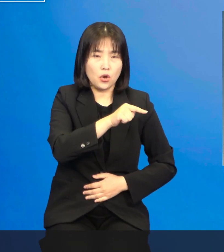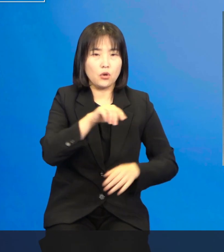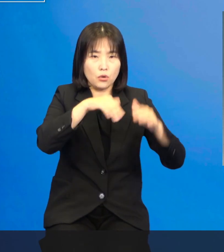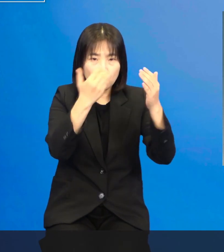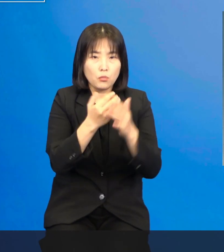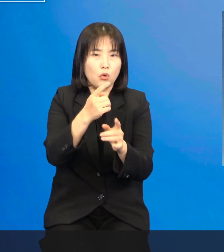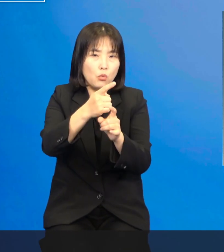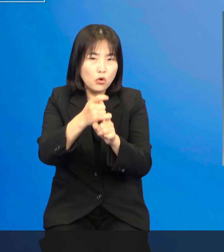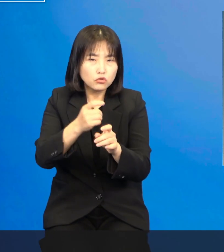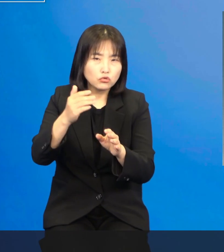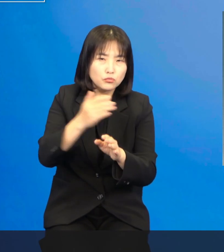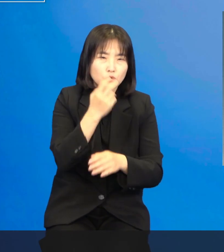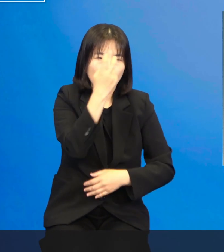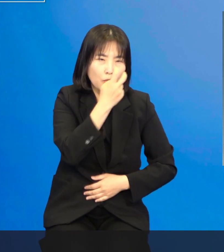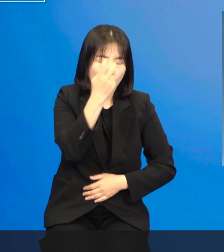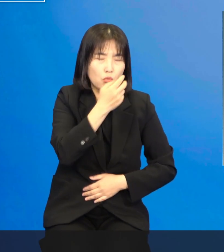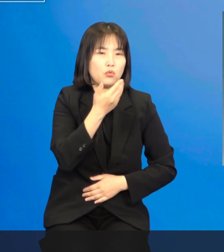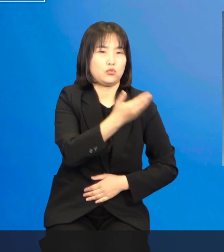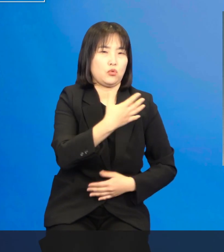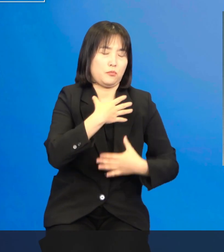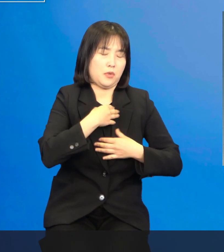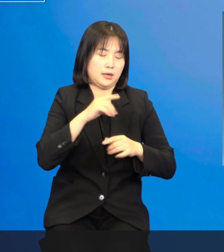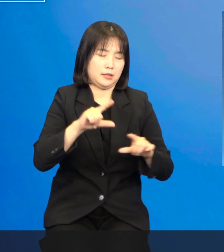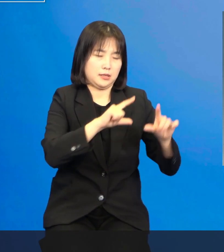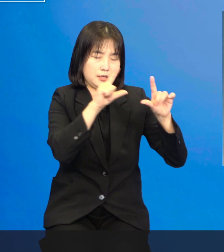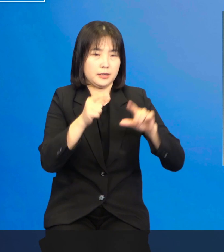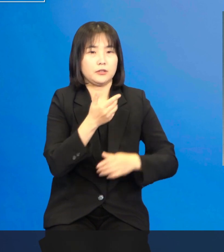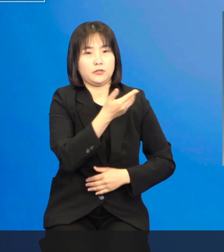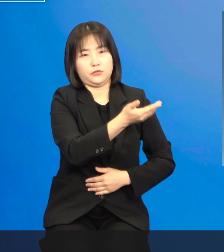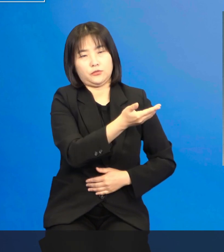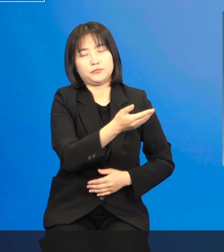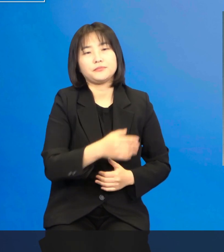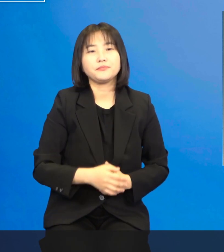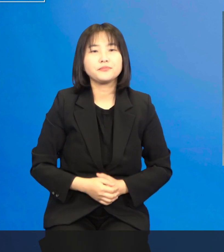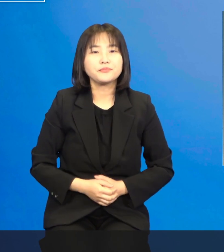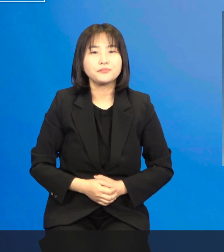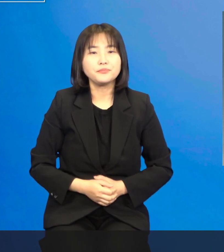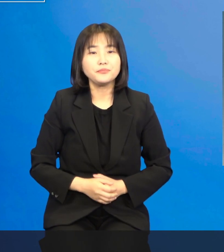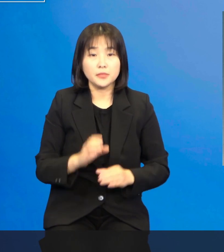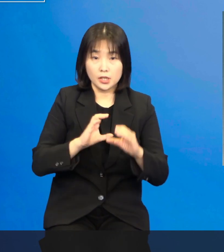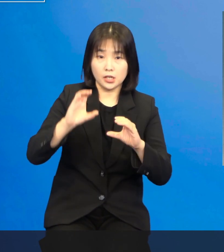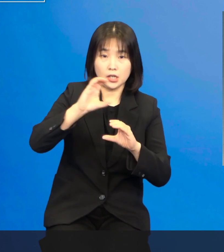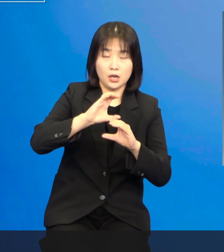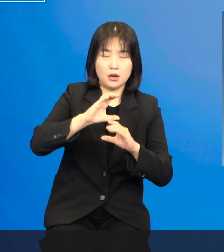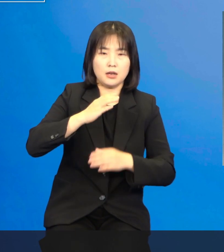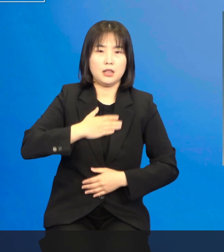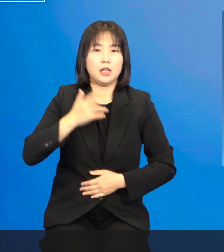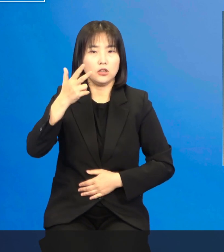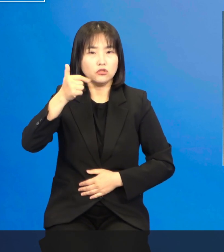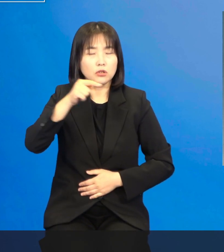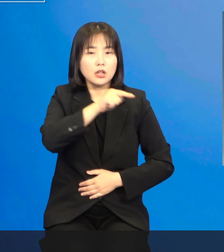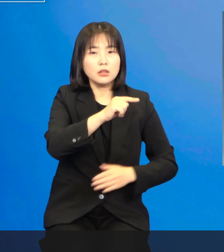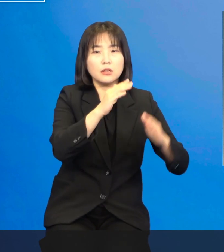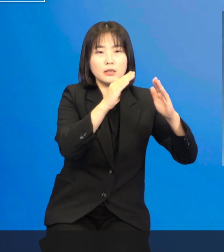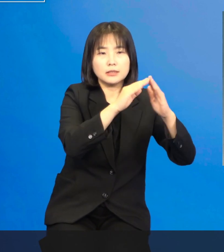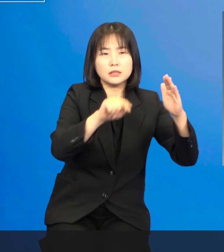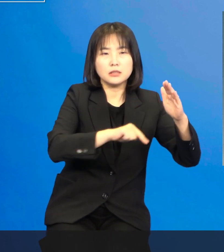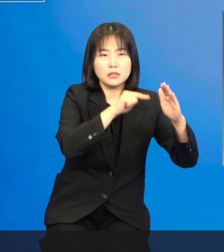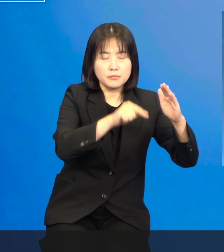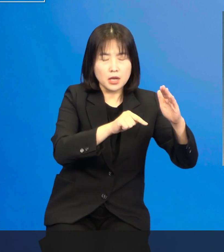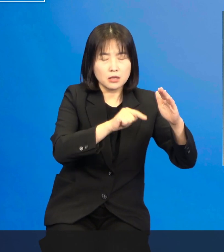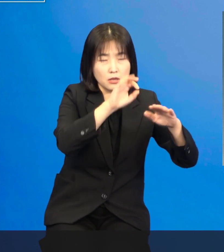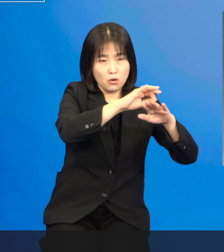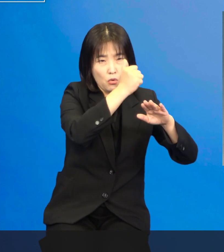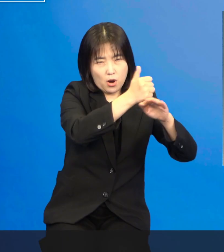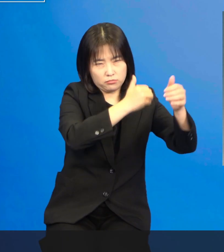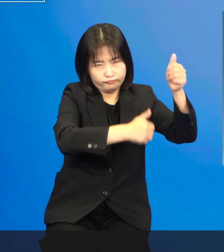너를 너의 모든 원수로부터 보호하여서 평안히 살게 하겠다. 그뿐만 아니라 나 주가